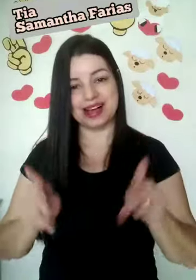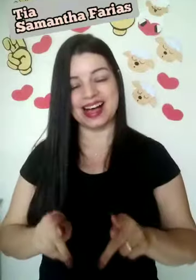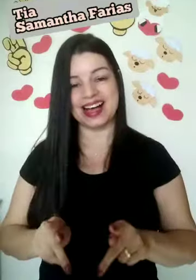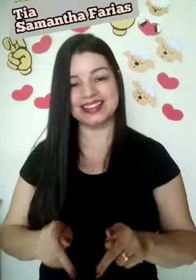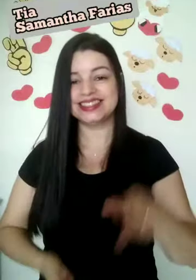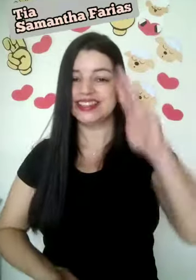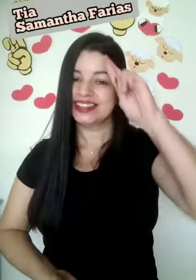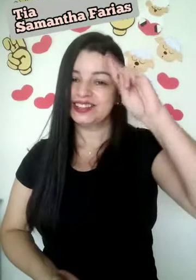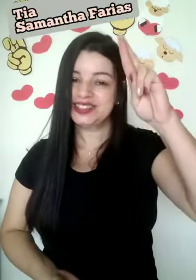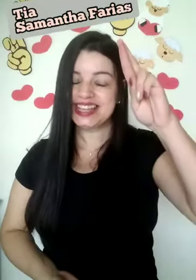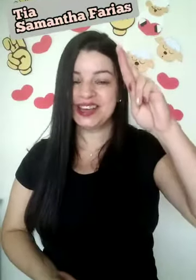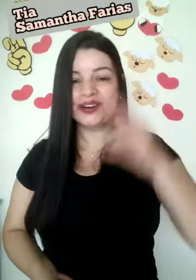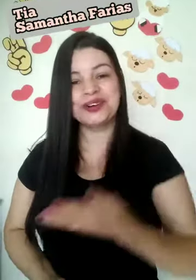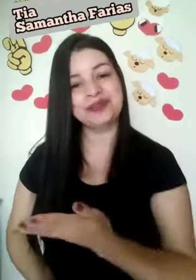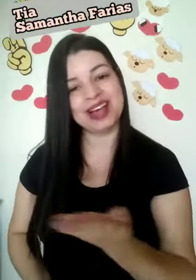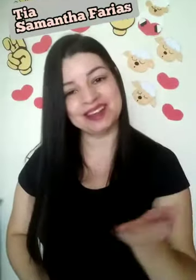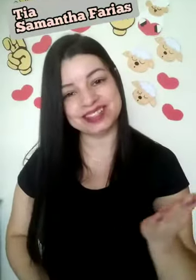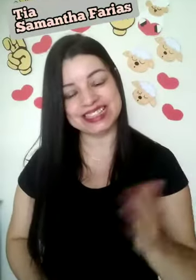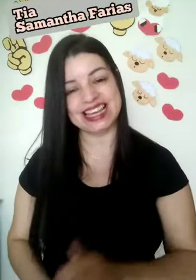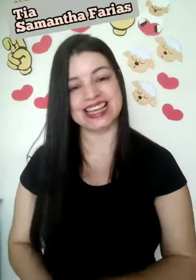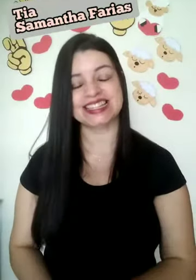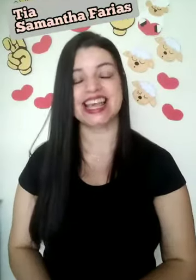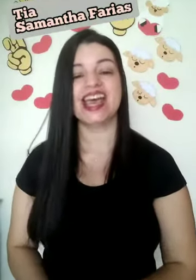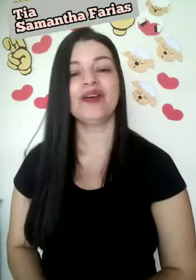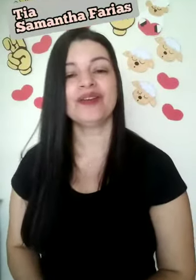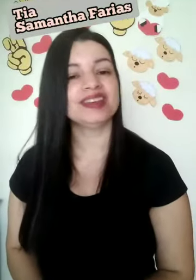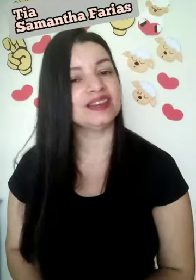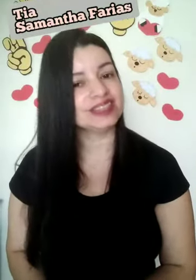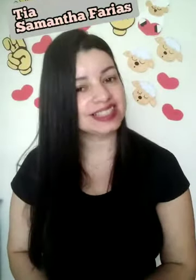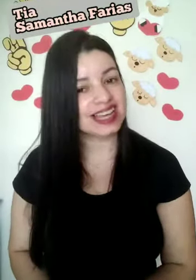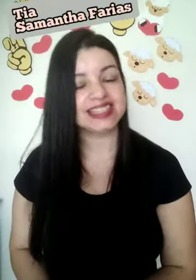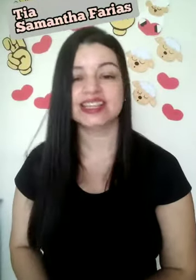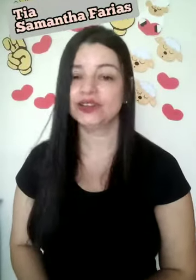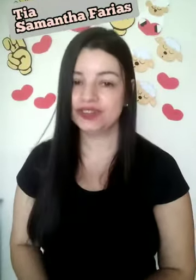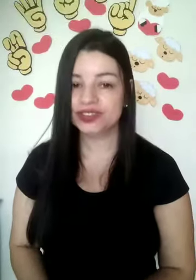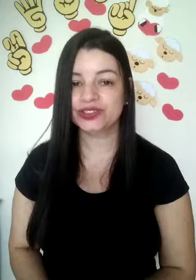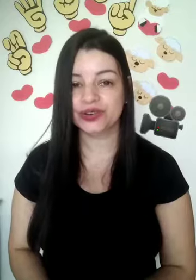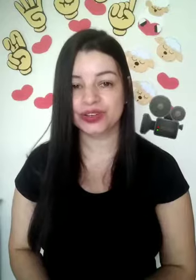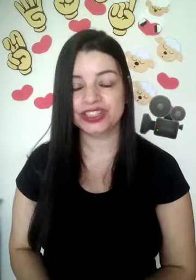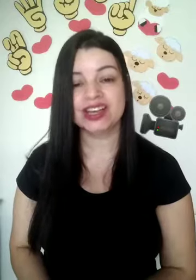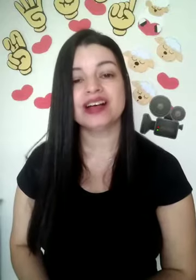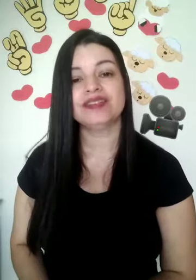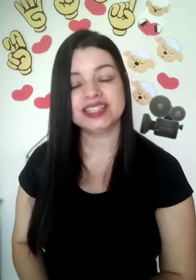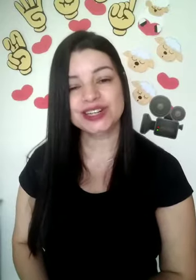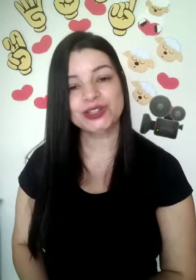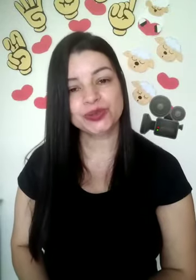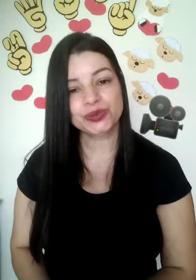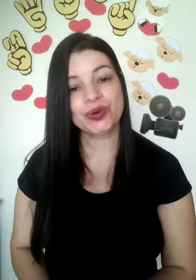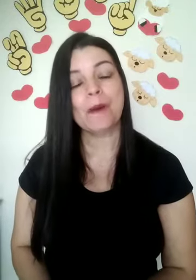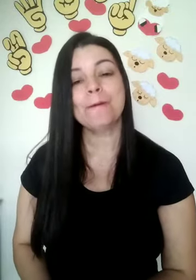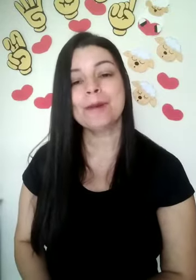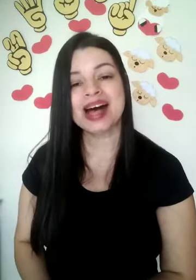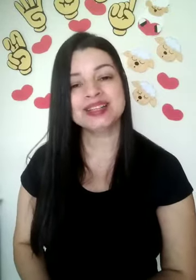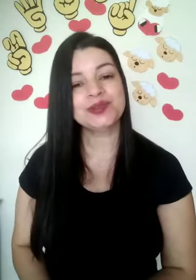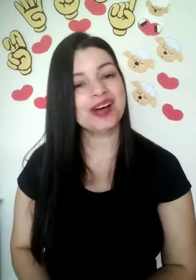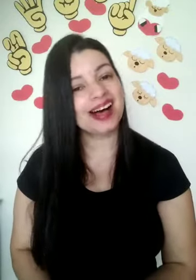Paz do Senhor para vocês! Eu convido a vocês, no vídeo de hoje, fazer junto mais uma